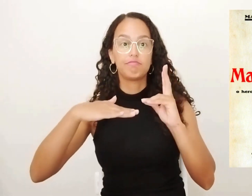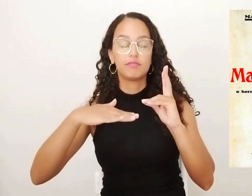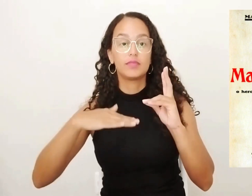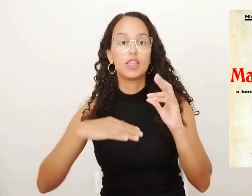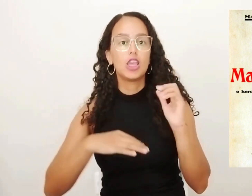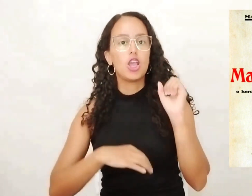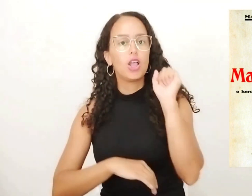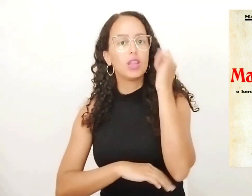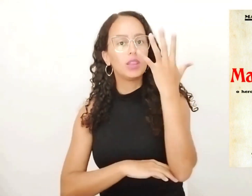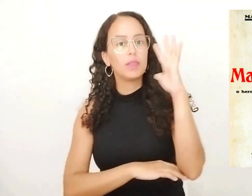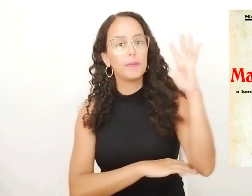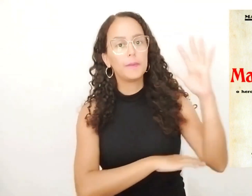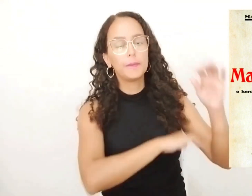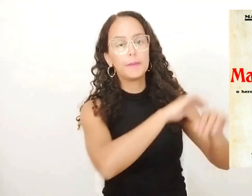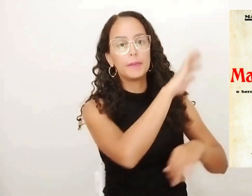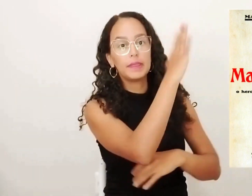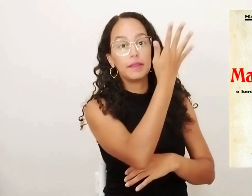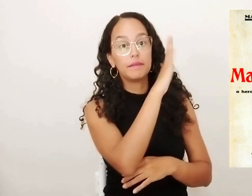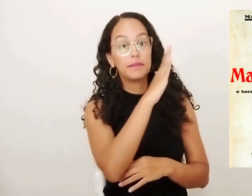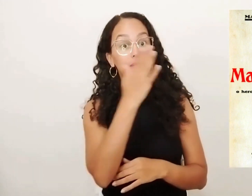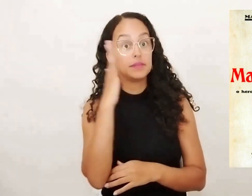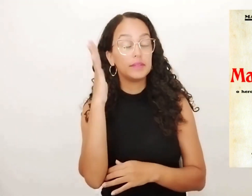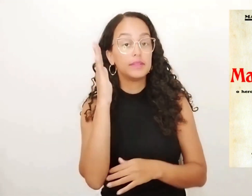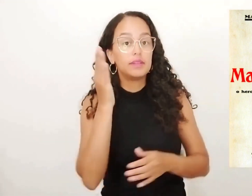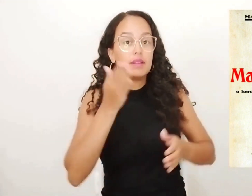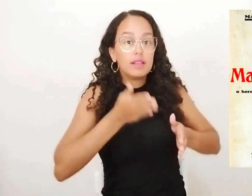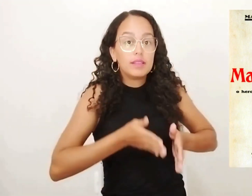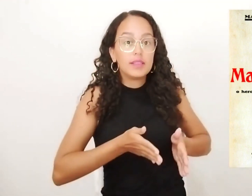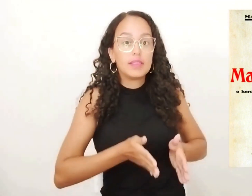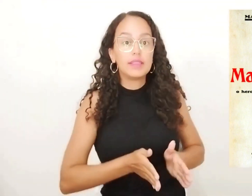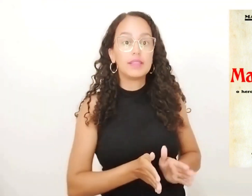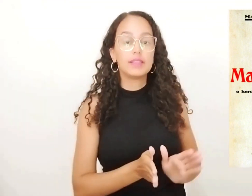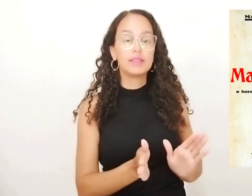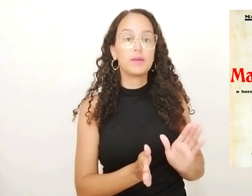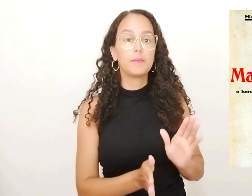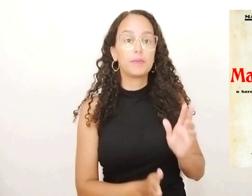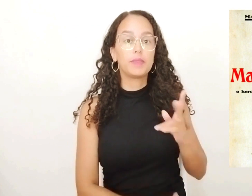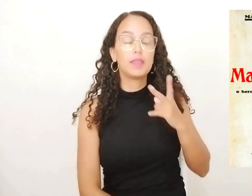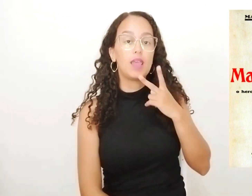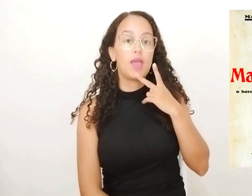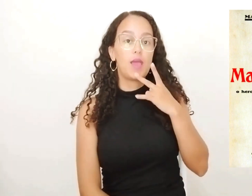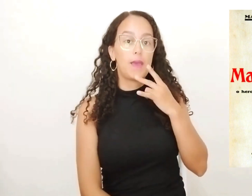criança birrenta, preguiçosa e de mente ardilosa.